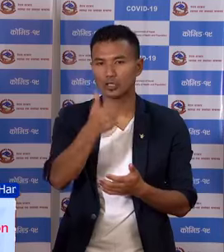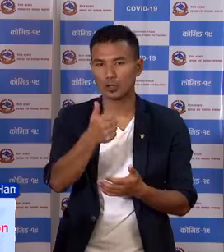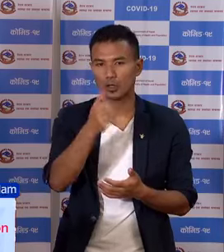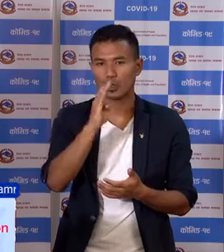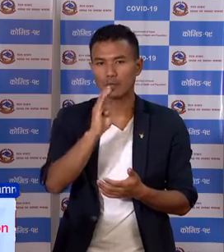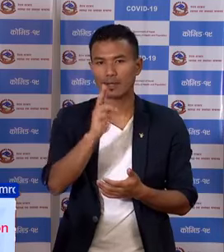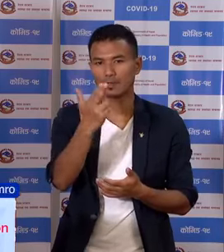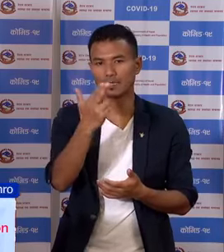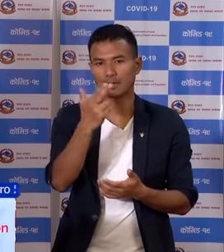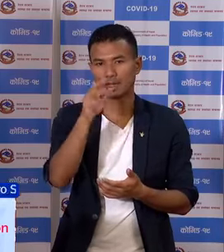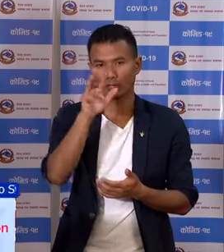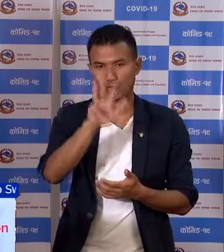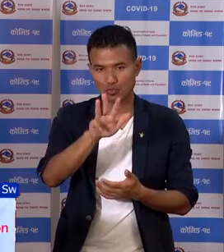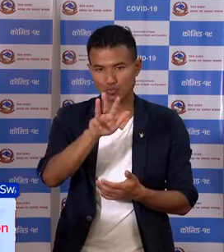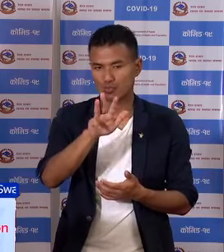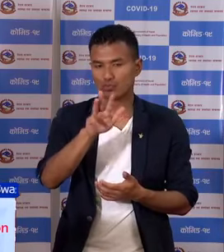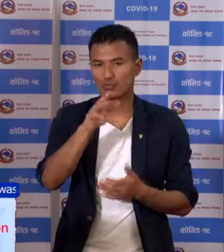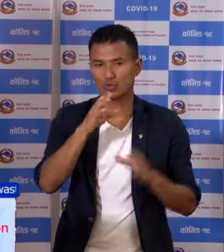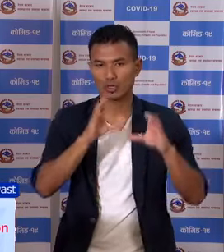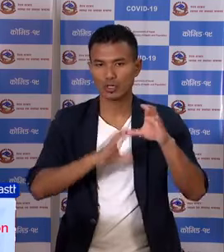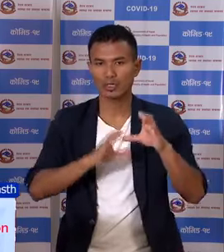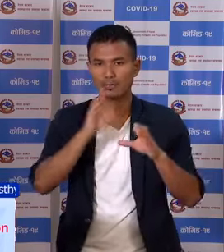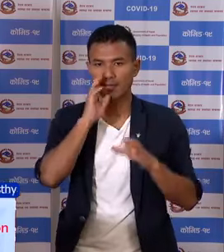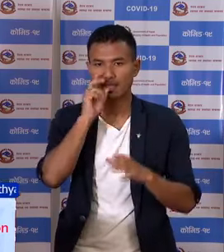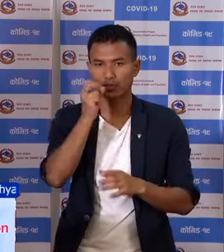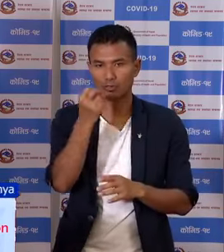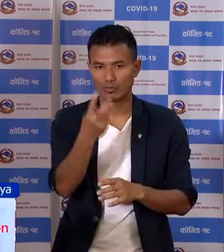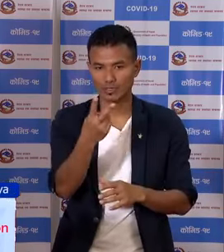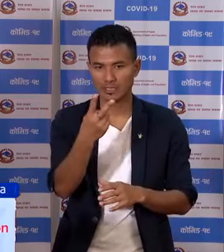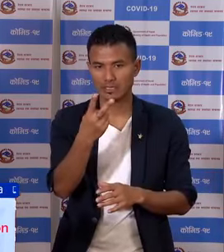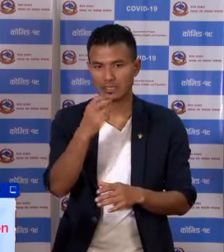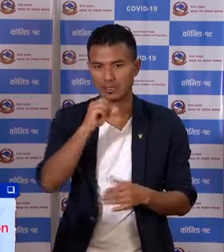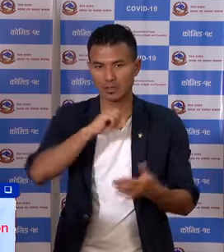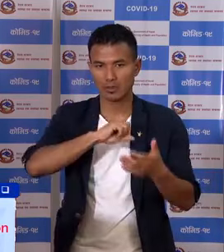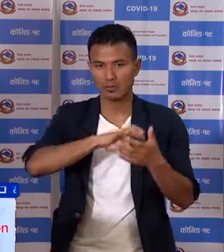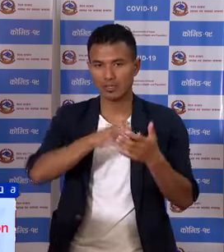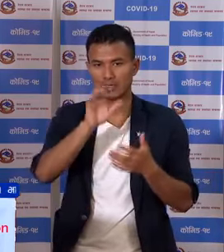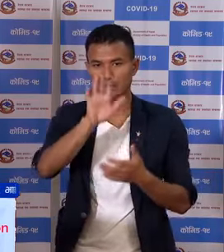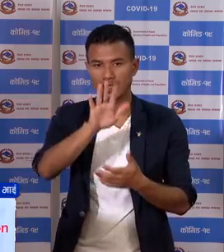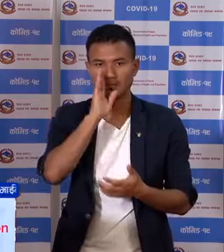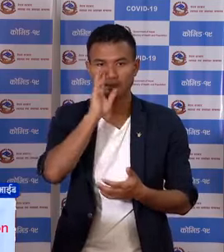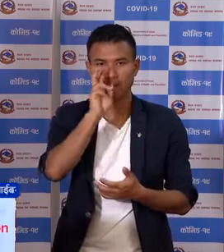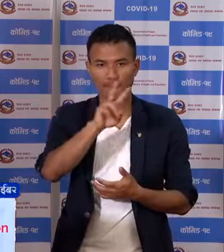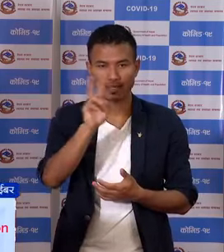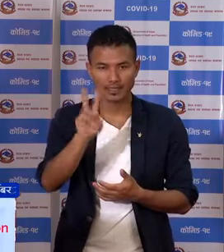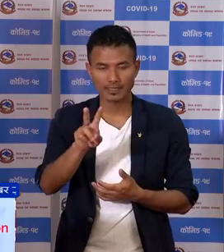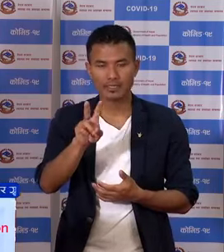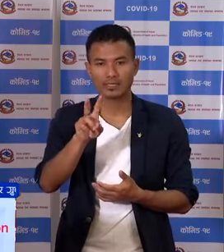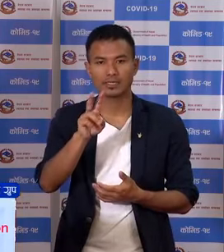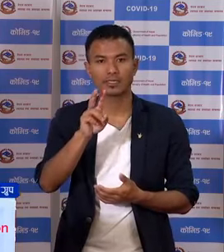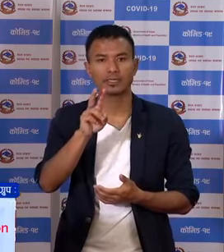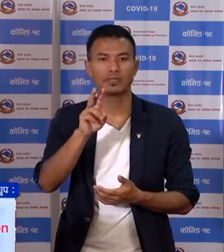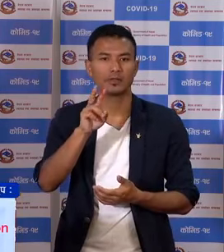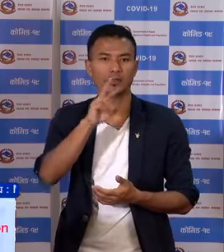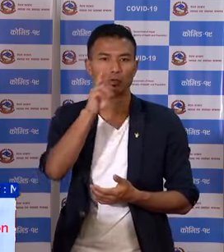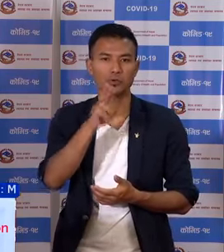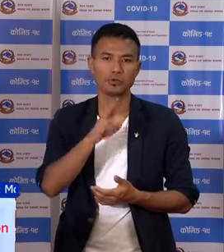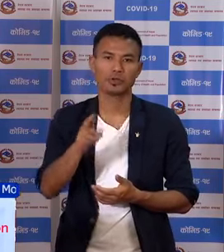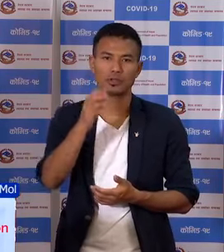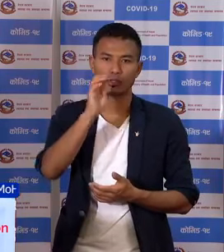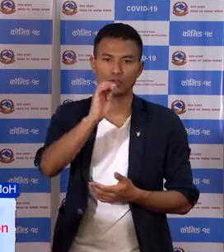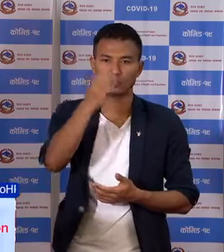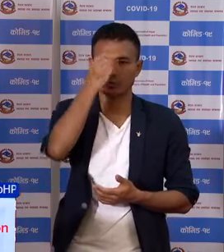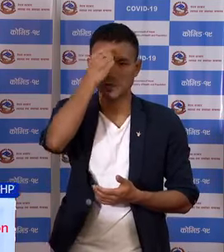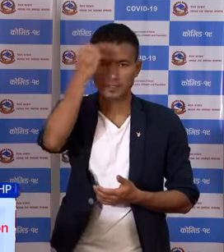भागमति परदेश मा 9 गंड की परदेश मा 2 परदेश नमर 5 मा 22 र